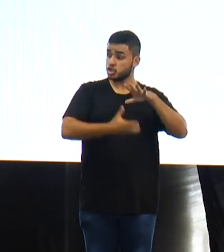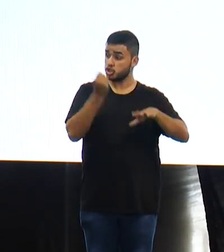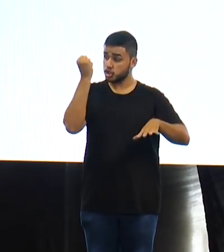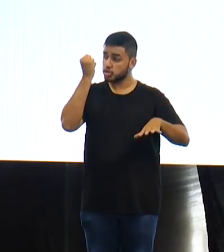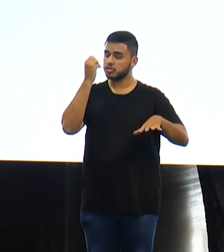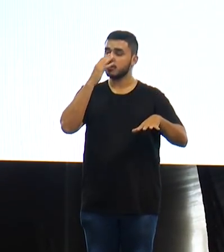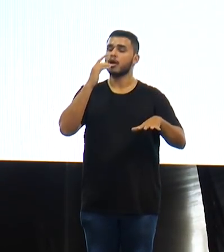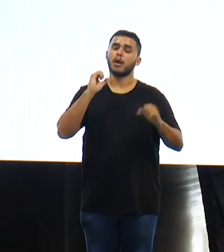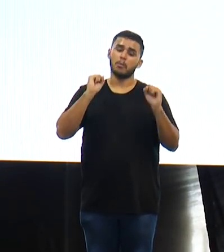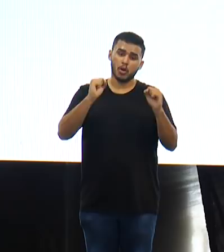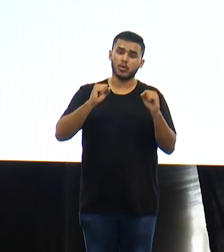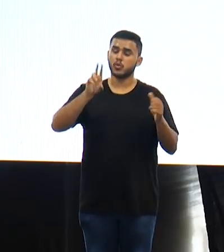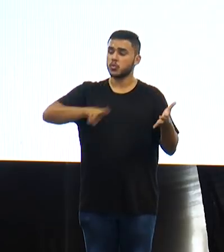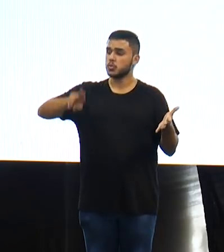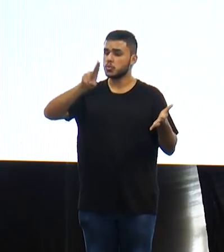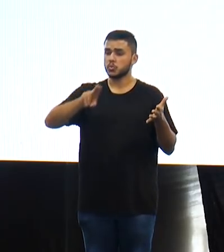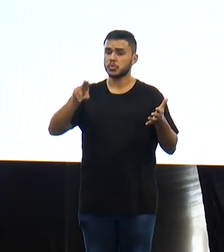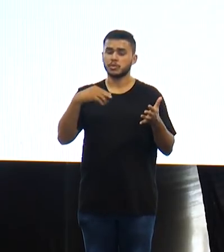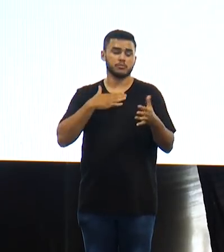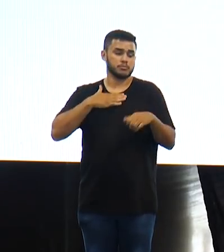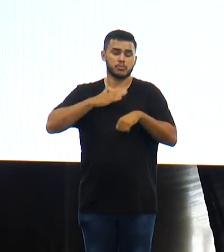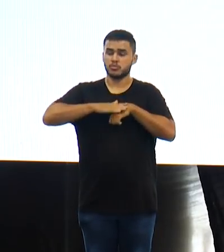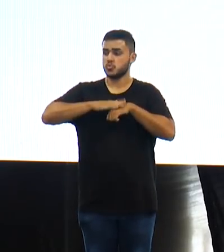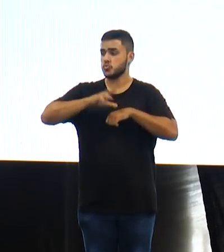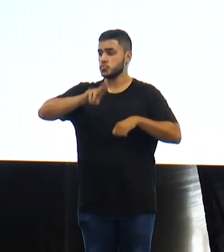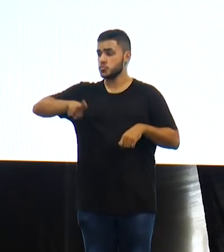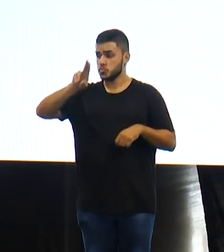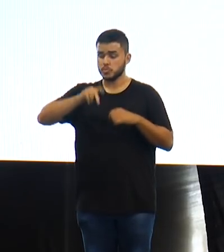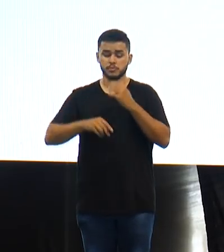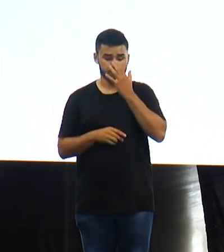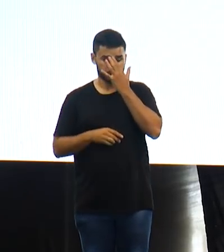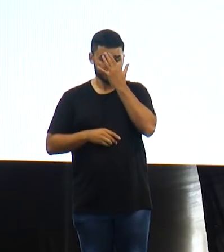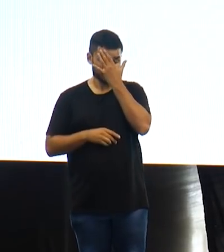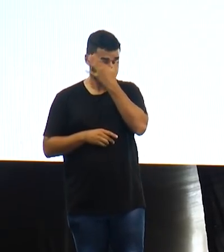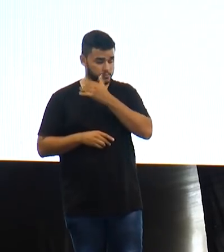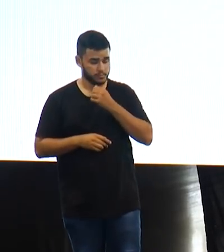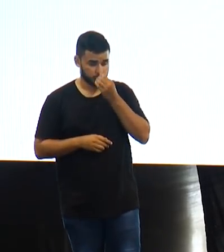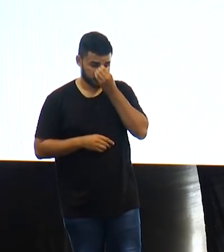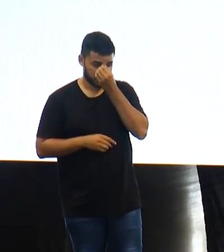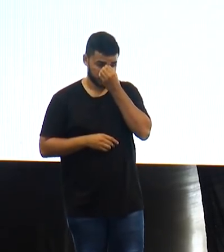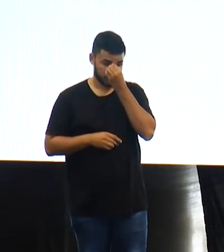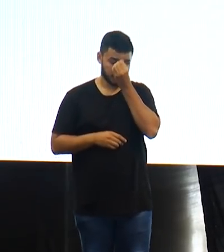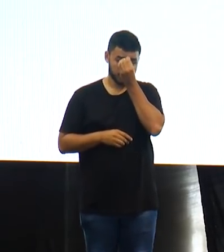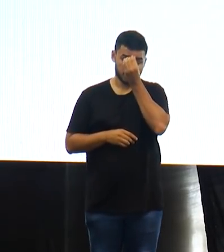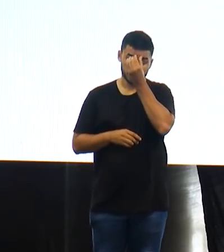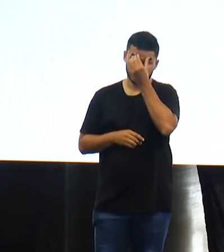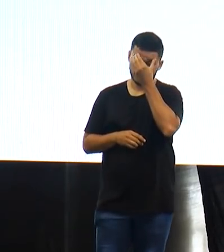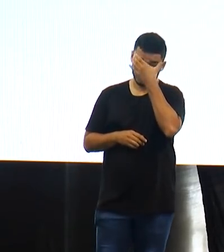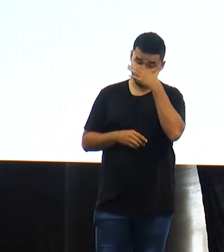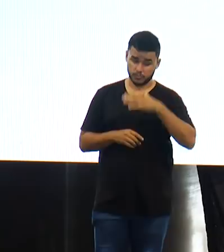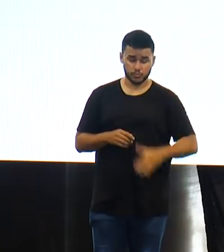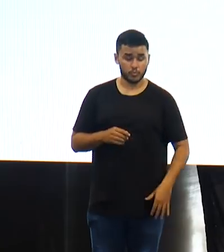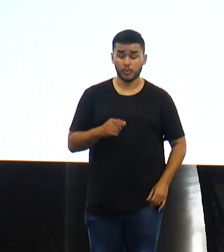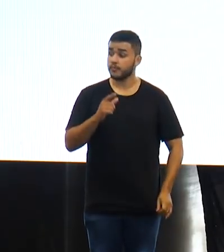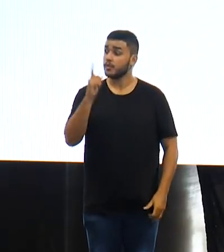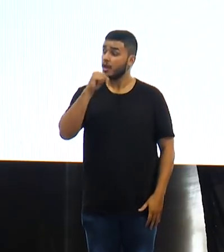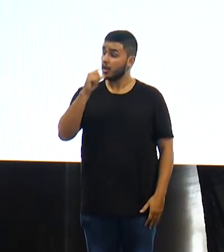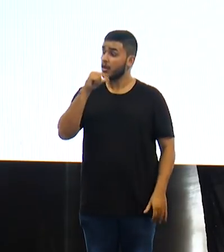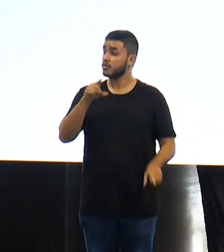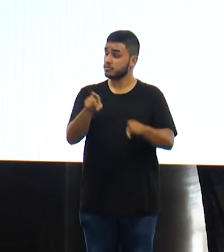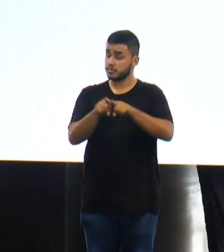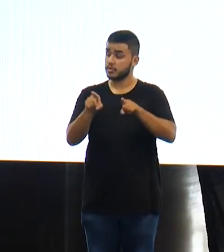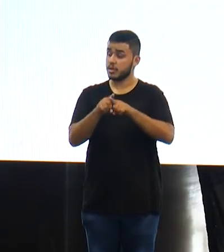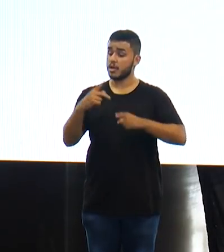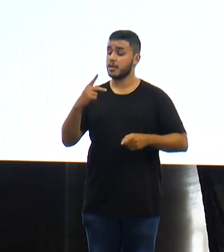posso utilizá-lo numa siderurgia, por exemplo. Sim? Beleza? A água é uma